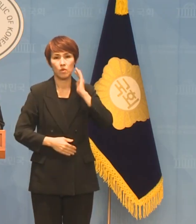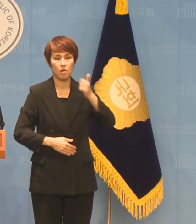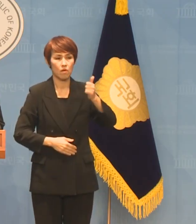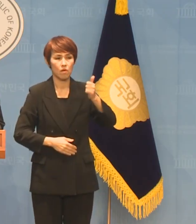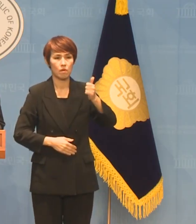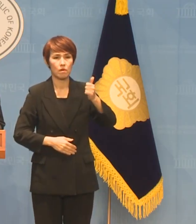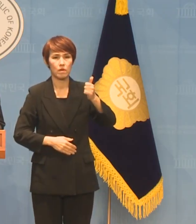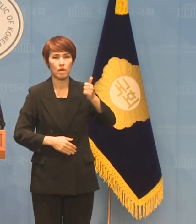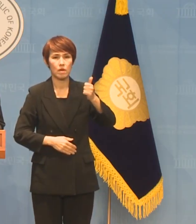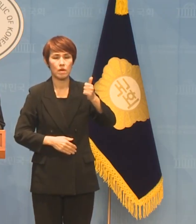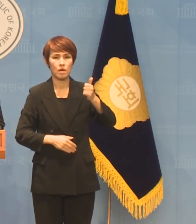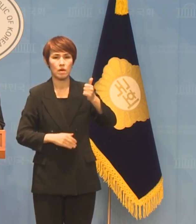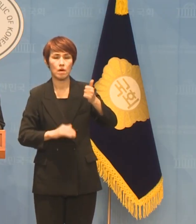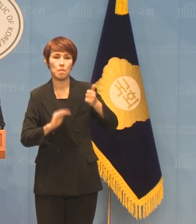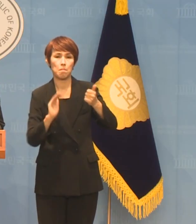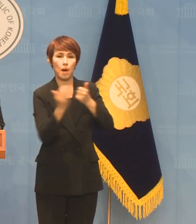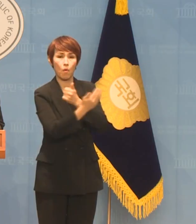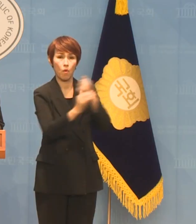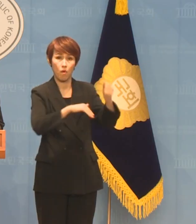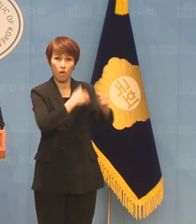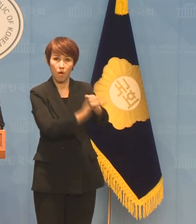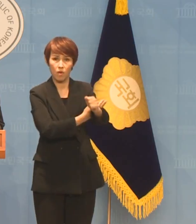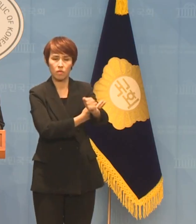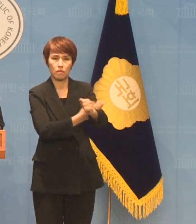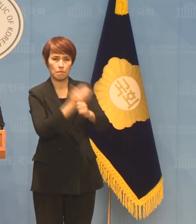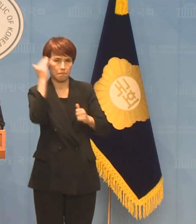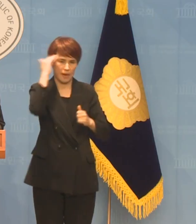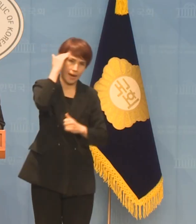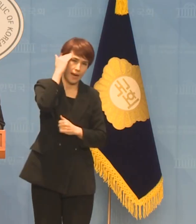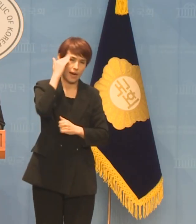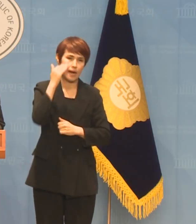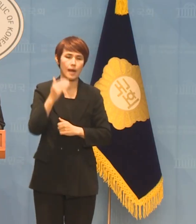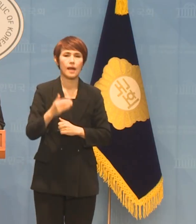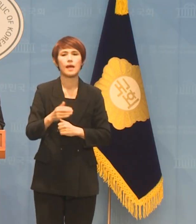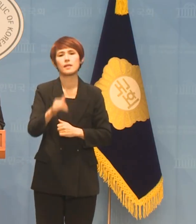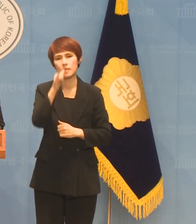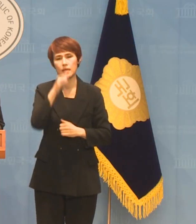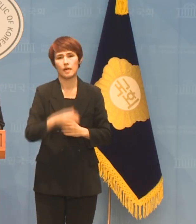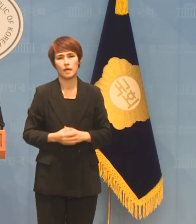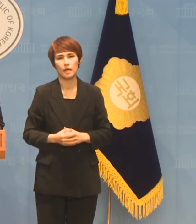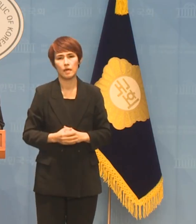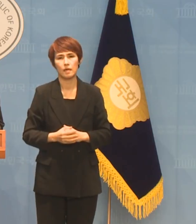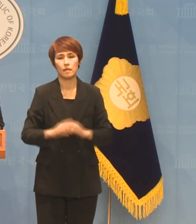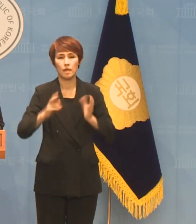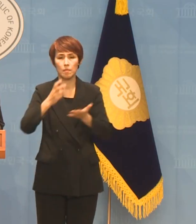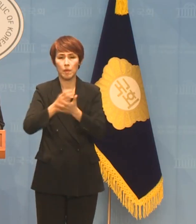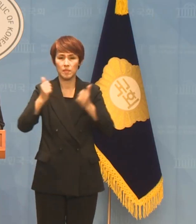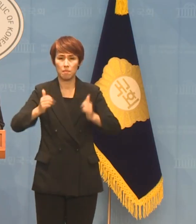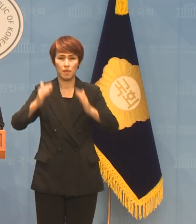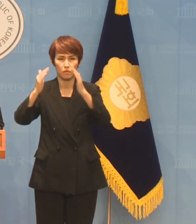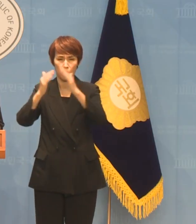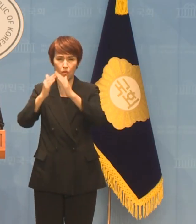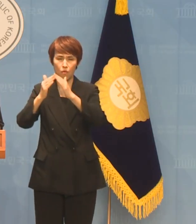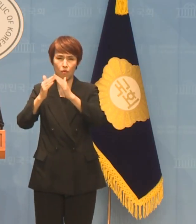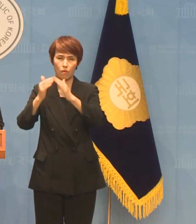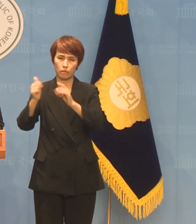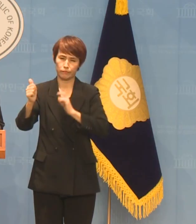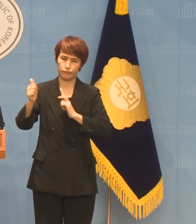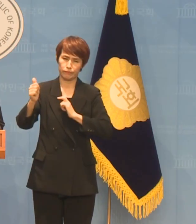방어권을 무력화했다는 비판을 받는 등 헌재가 극도의 불신을 떠안게 만든